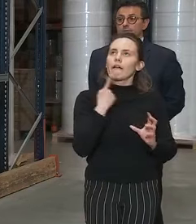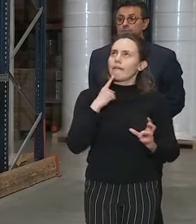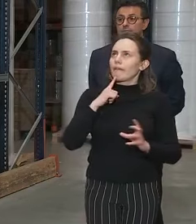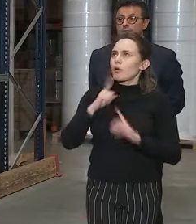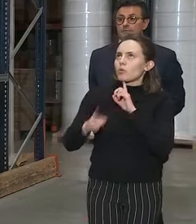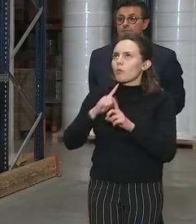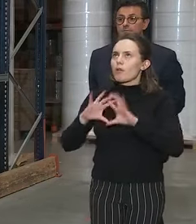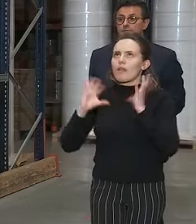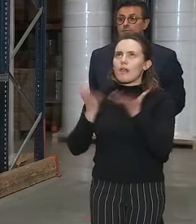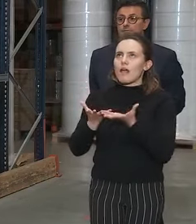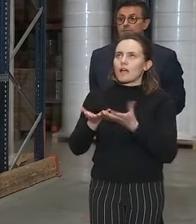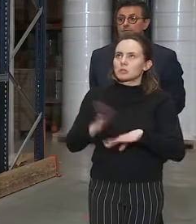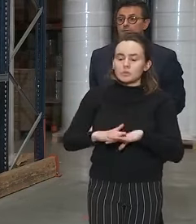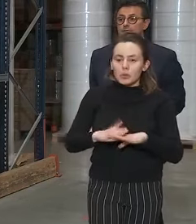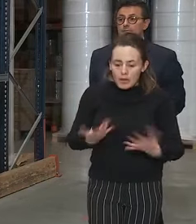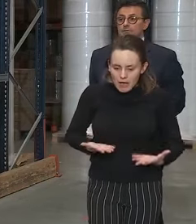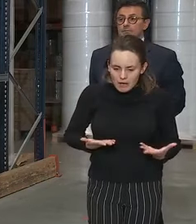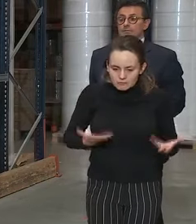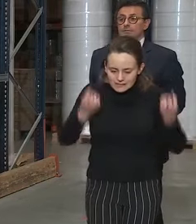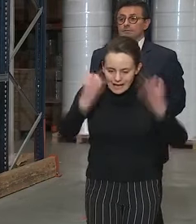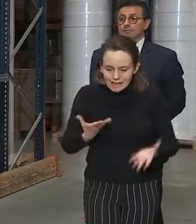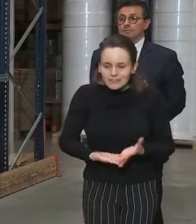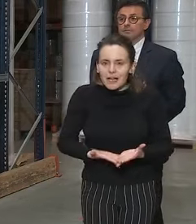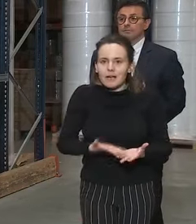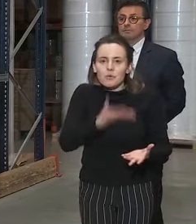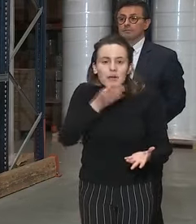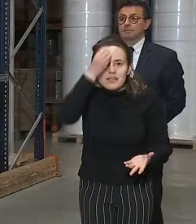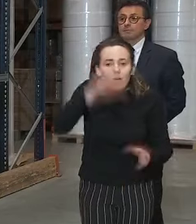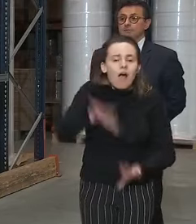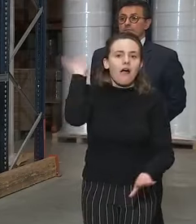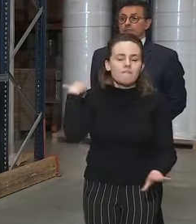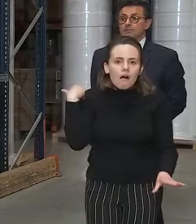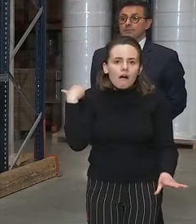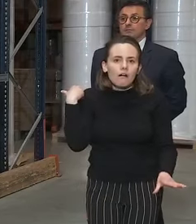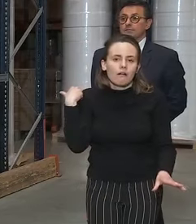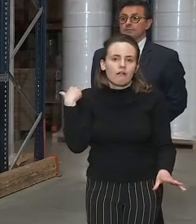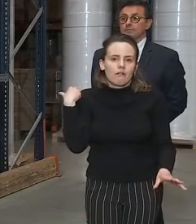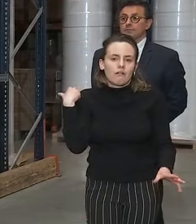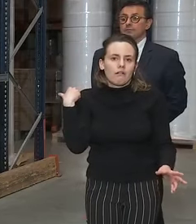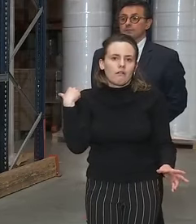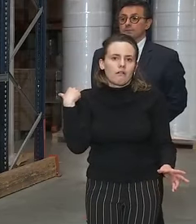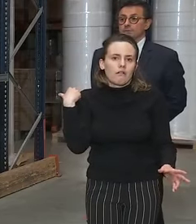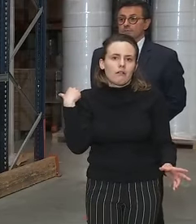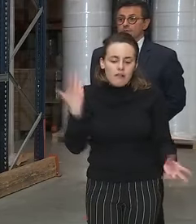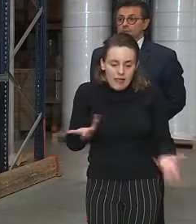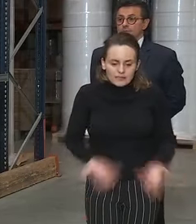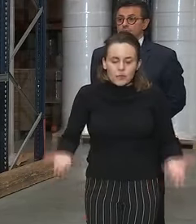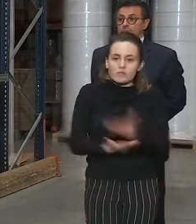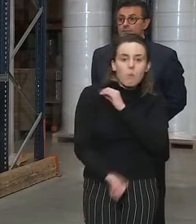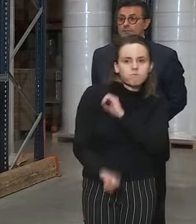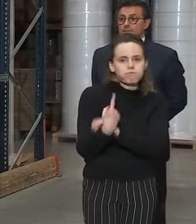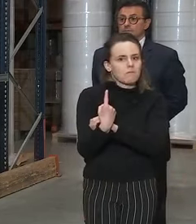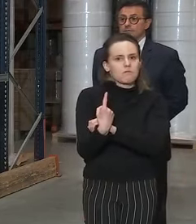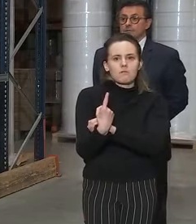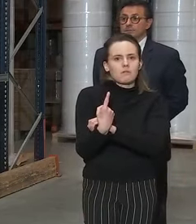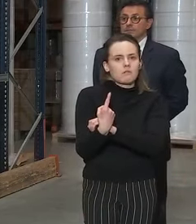vivre. Donc, il faut aussi avoir, je dirais, un esprit de justice à l'égard de tous et toutes. Quand on vit quelque chose qui est inédit, on ne peut